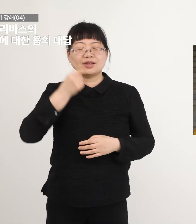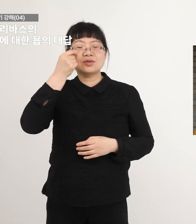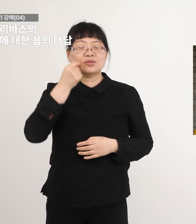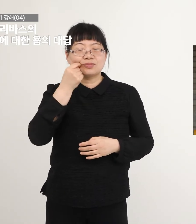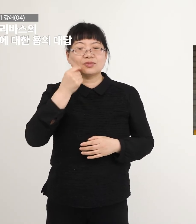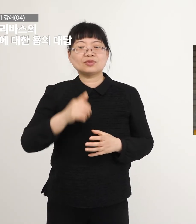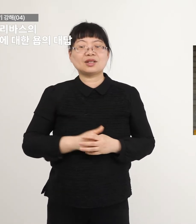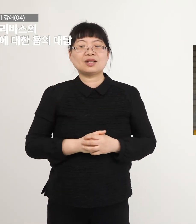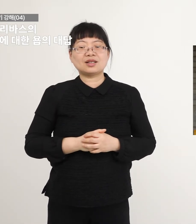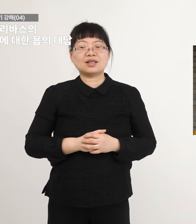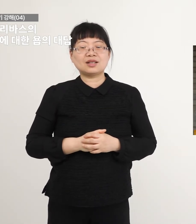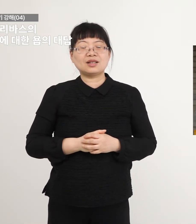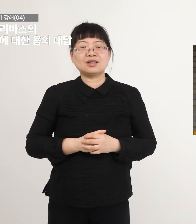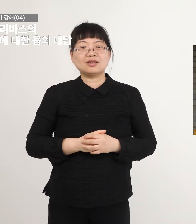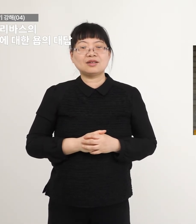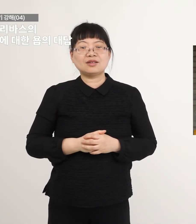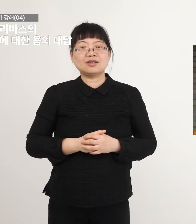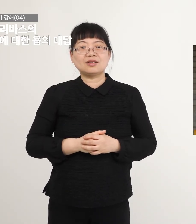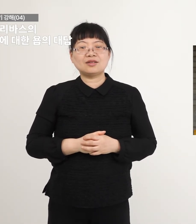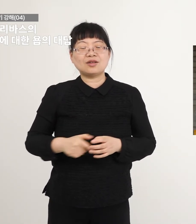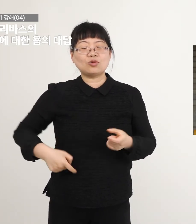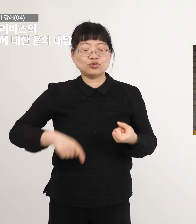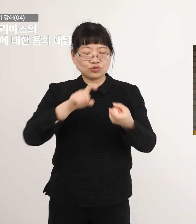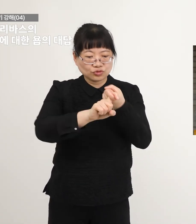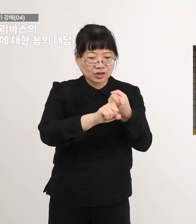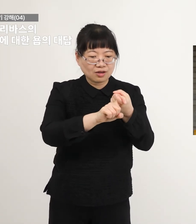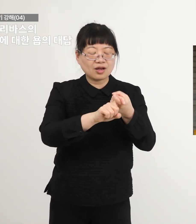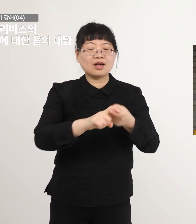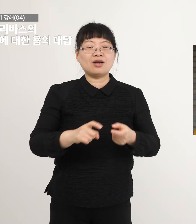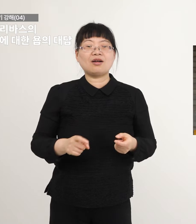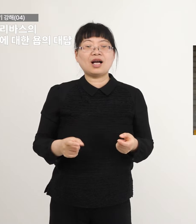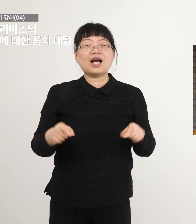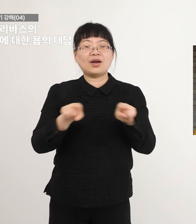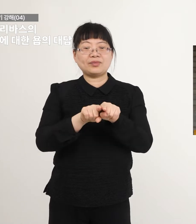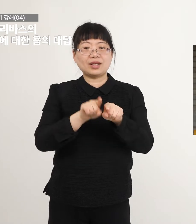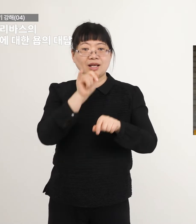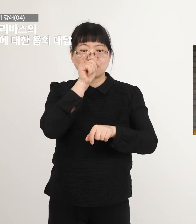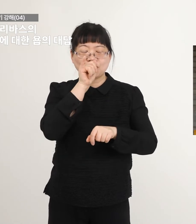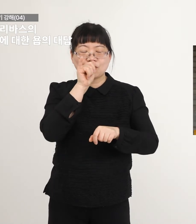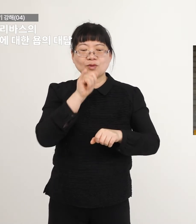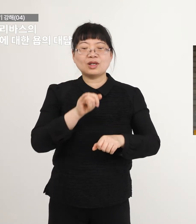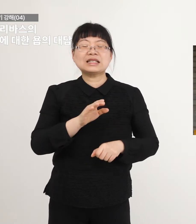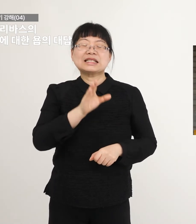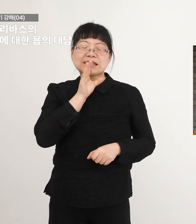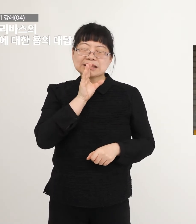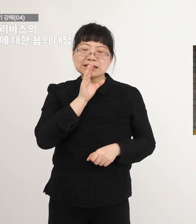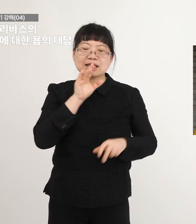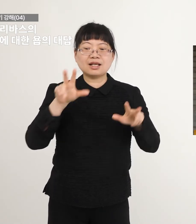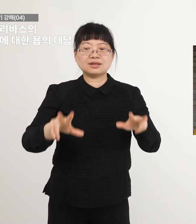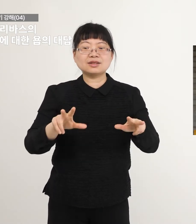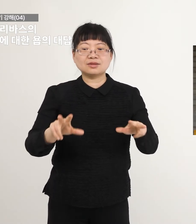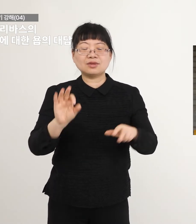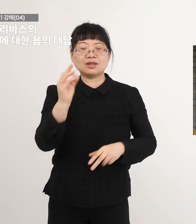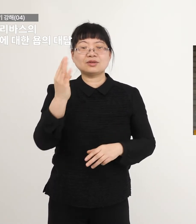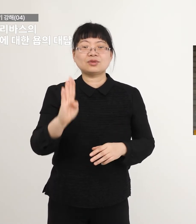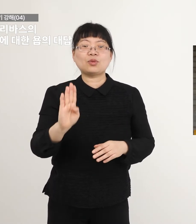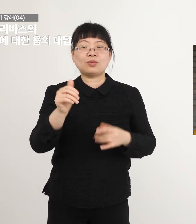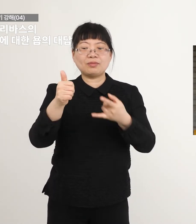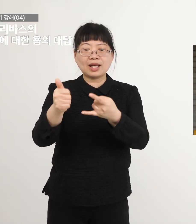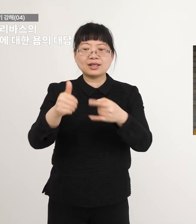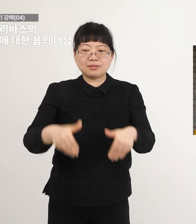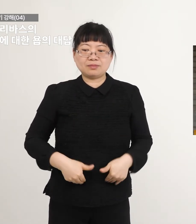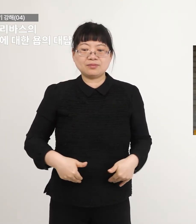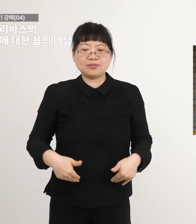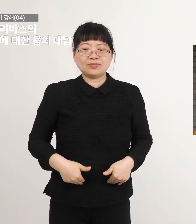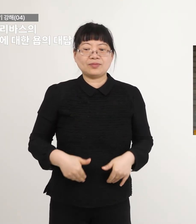눈물에 그냥 우정으로라도 편들어주고 하는 것이 진짜 지금 욥에게는